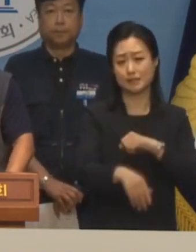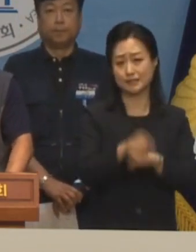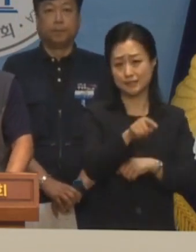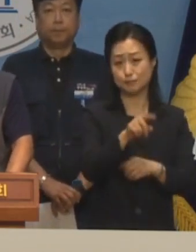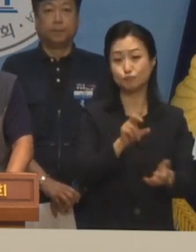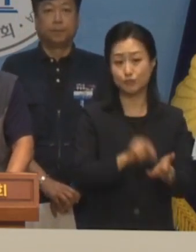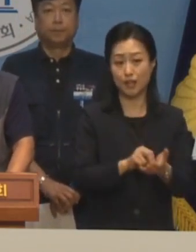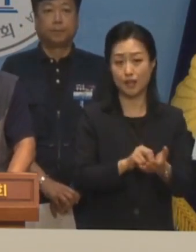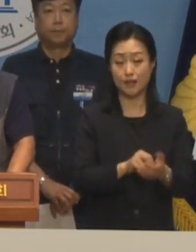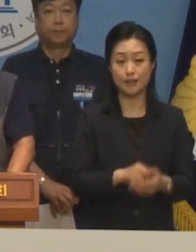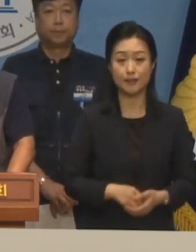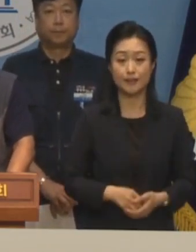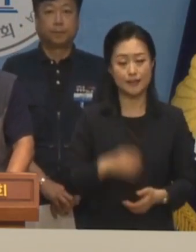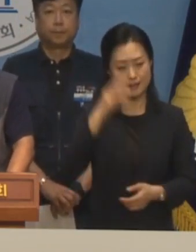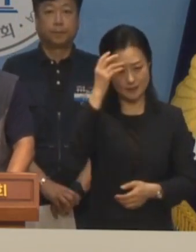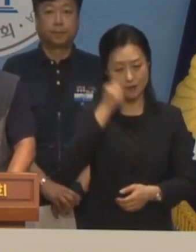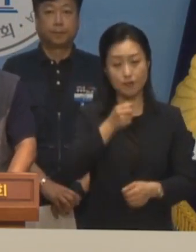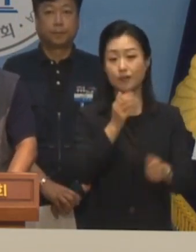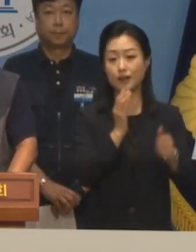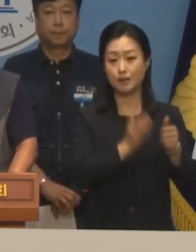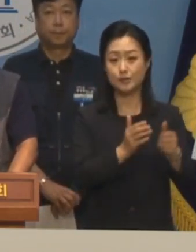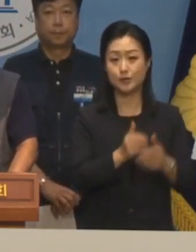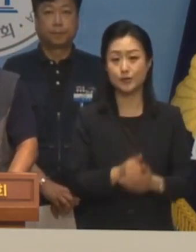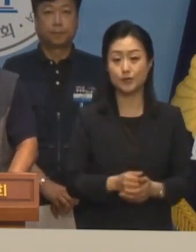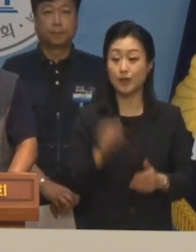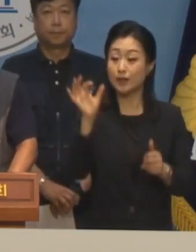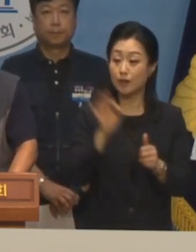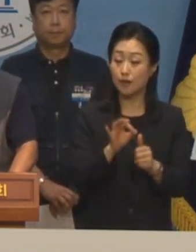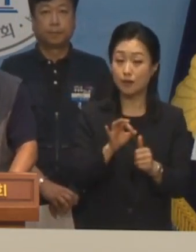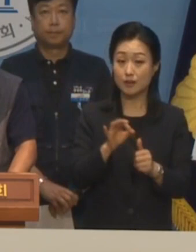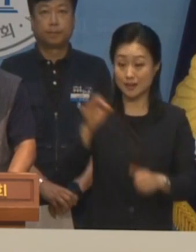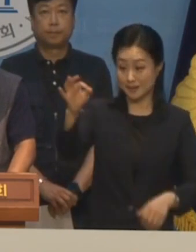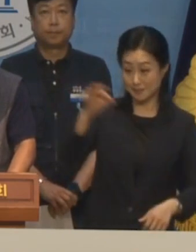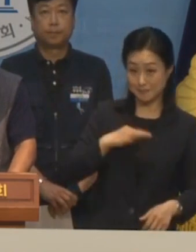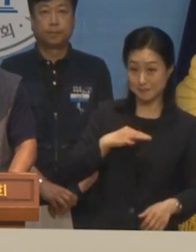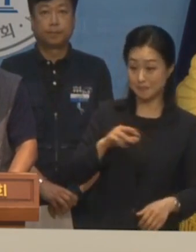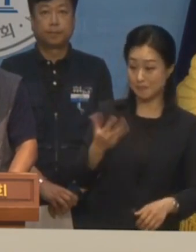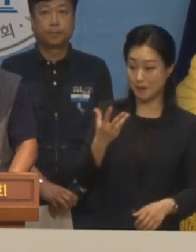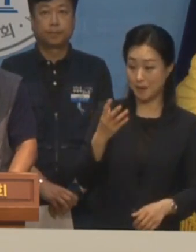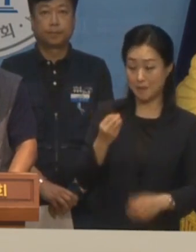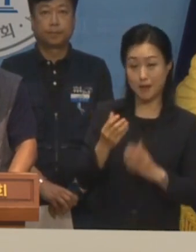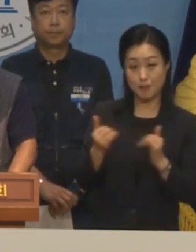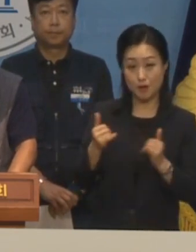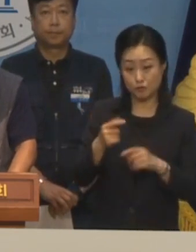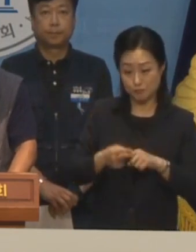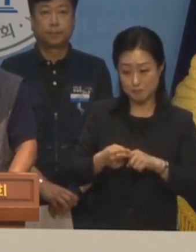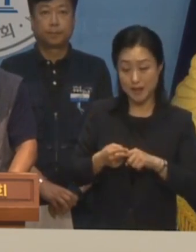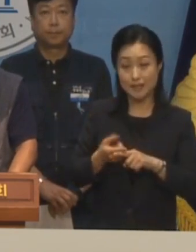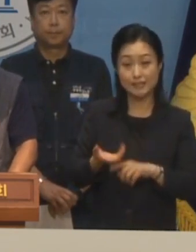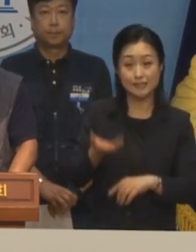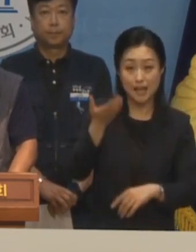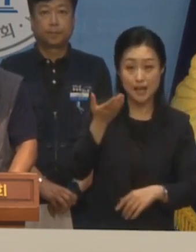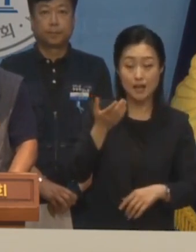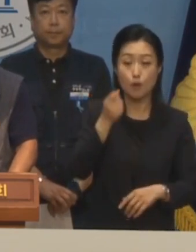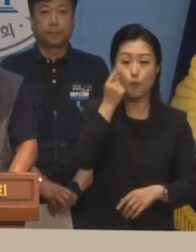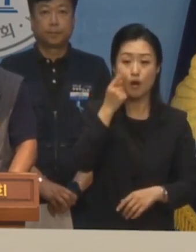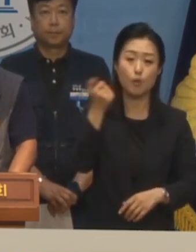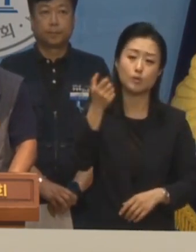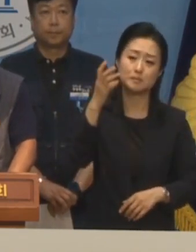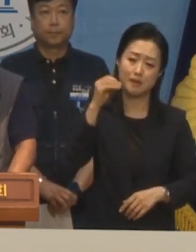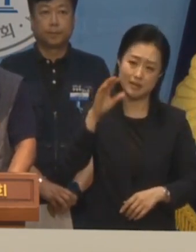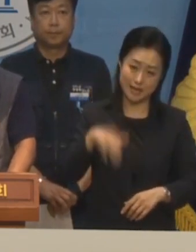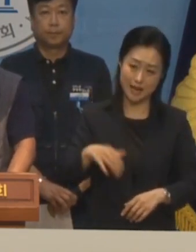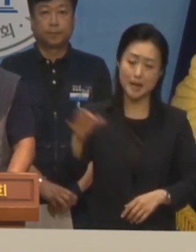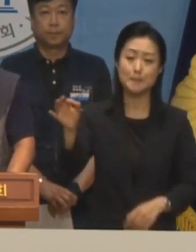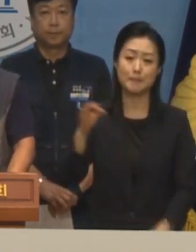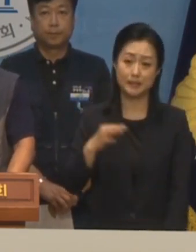만들기 때문이라는 것도 명심해야 할 것입니다. 연금을 받는 800만 명의 국민 중 절반 가까이가 월 50만 원도 못